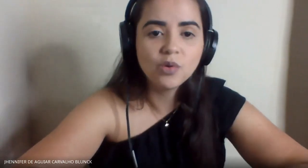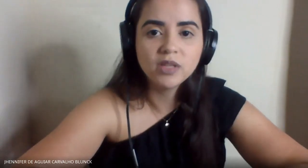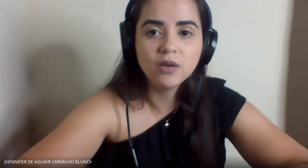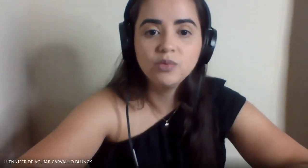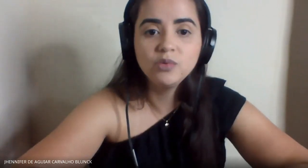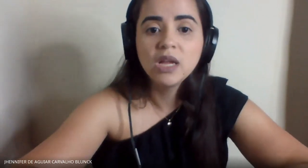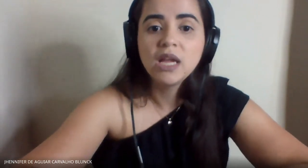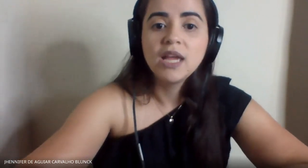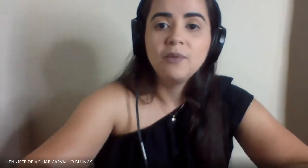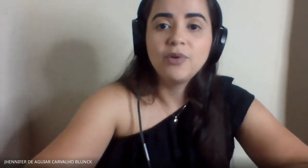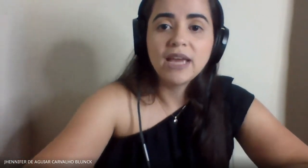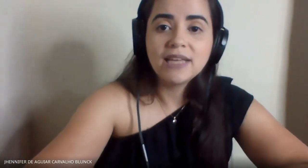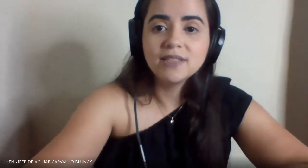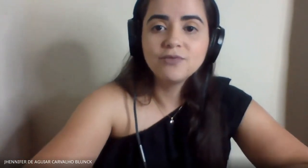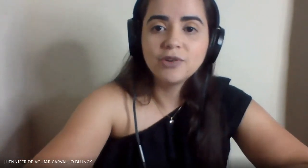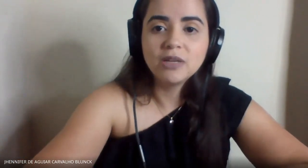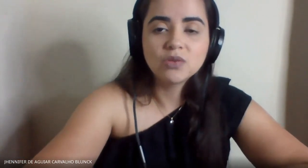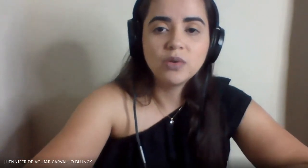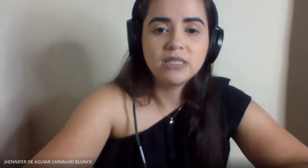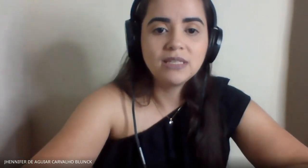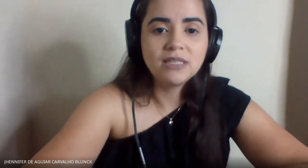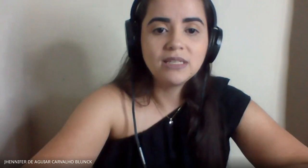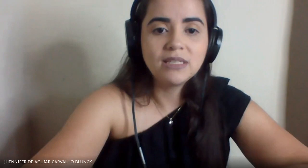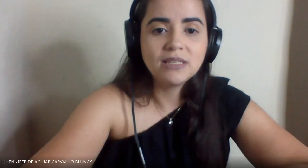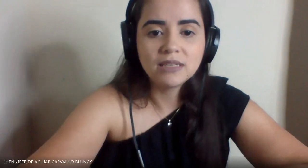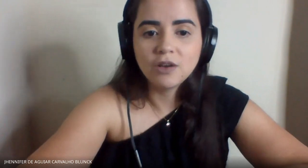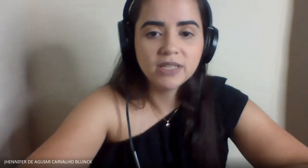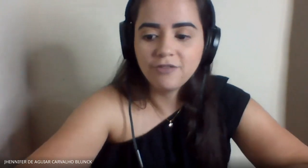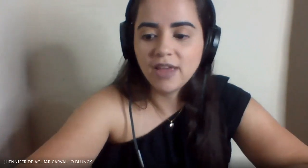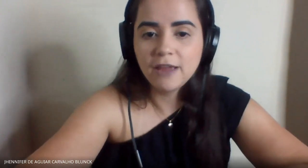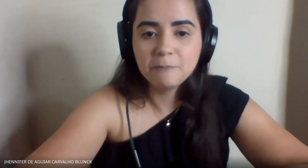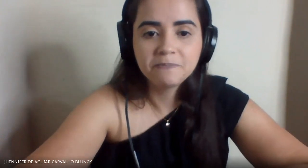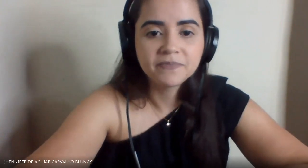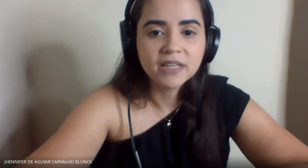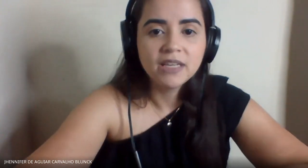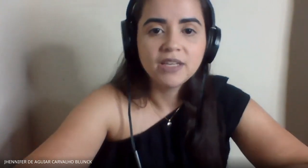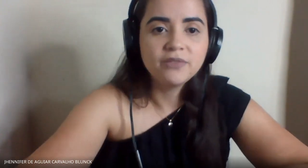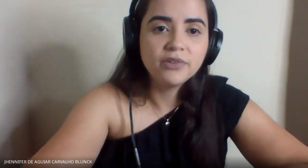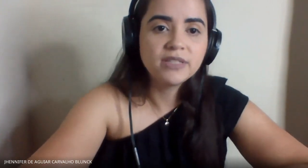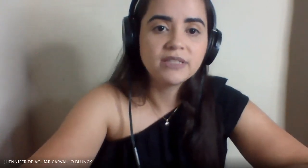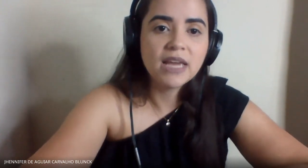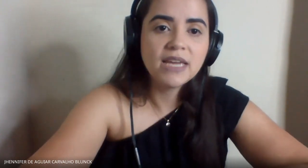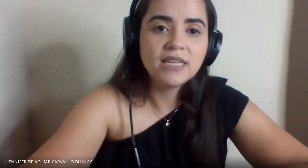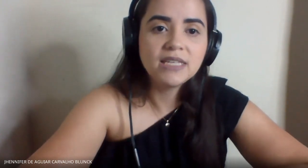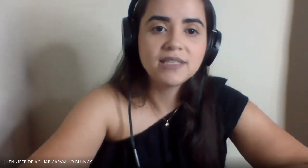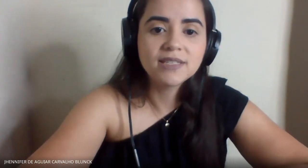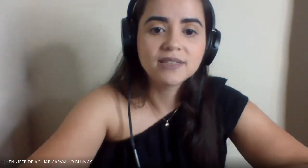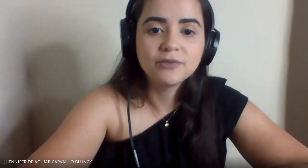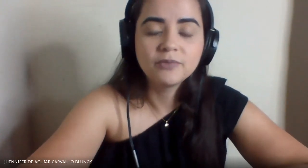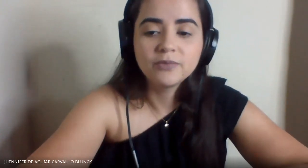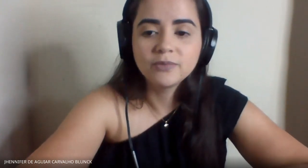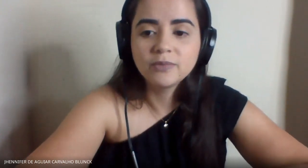outro conteúdo? Porque essas foram as coisinhas assim que eu observei e